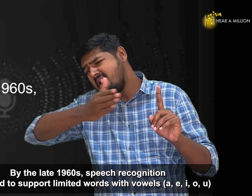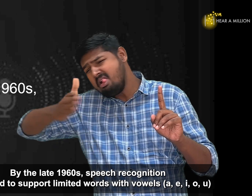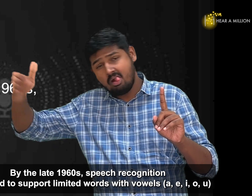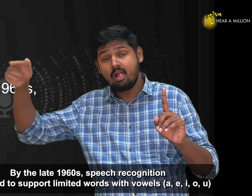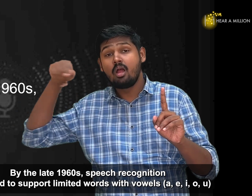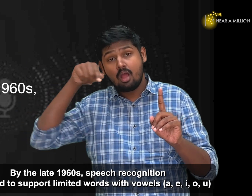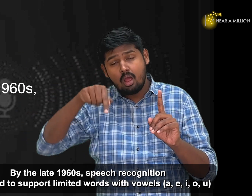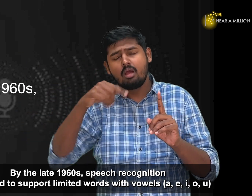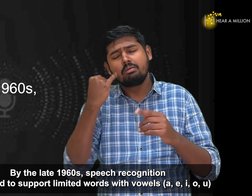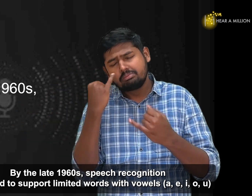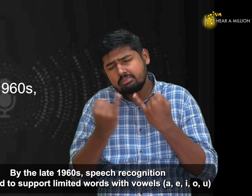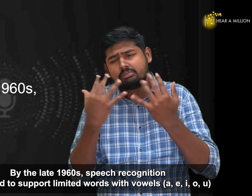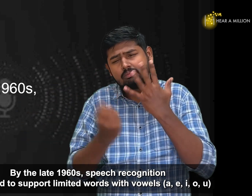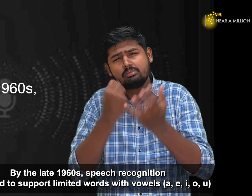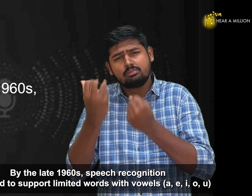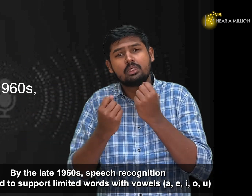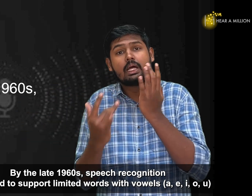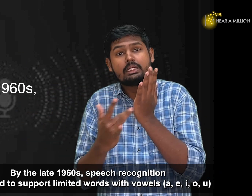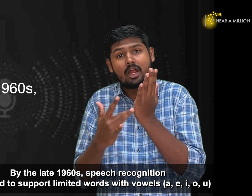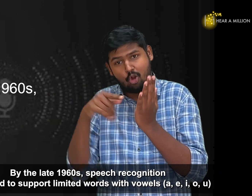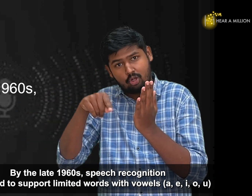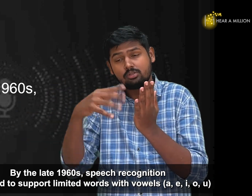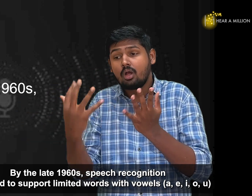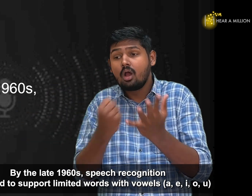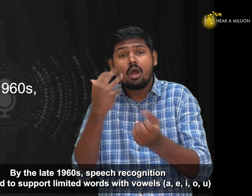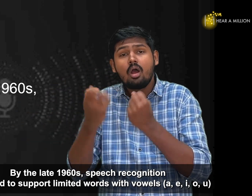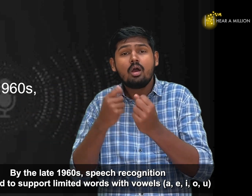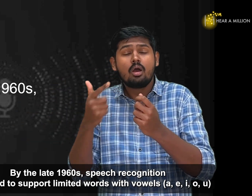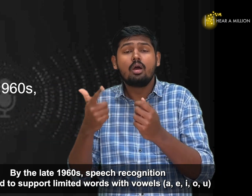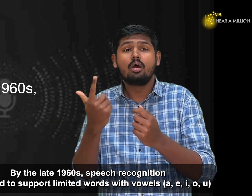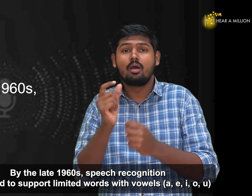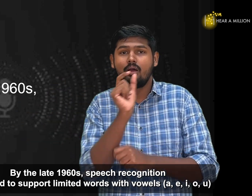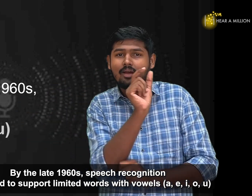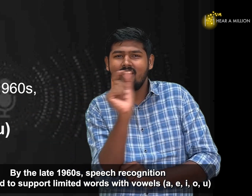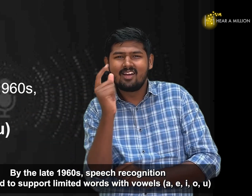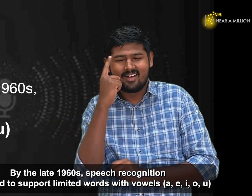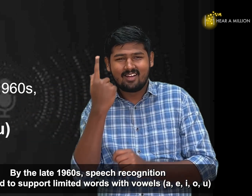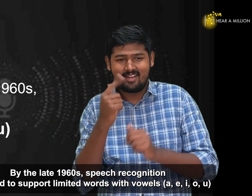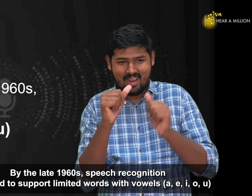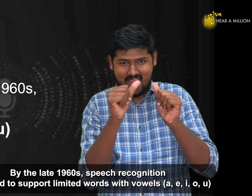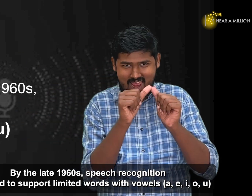उन्नीस सौ 60 के दशक के अंत तक स्पीच रिकग्निशन वॉवल्स